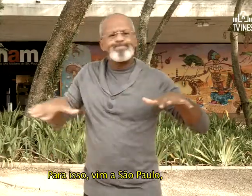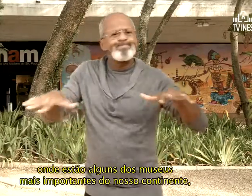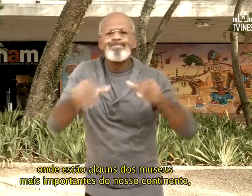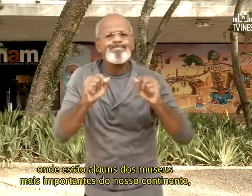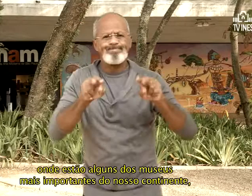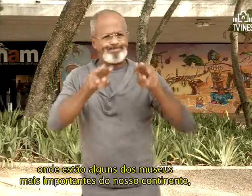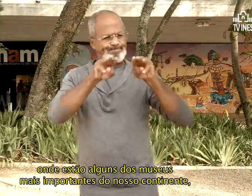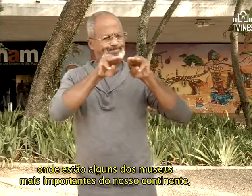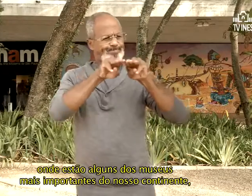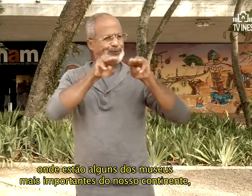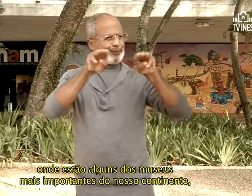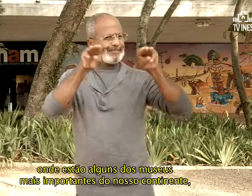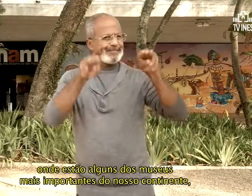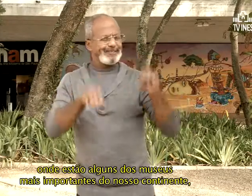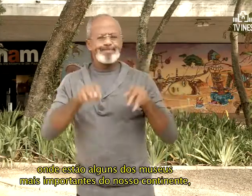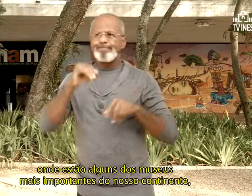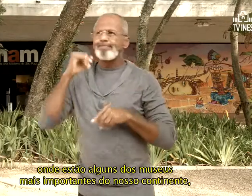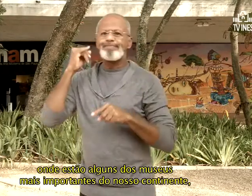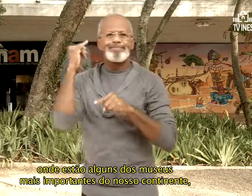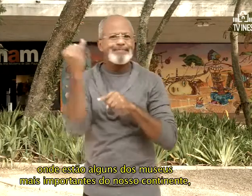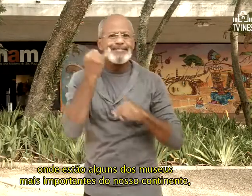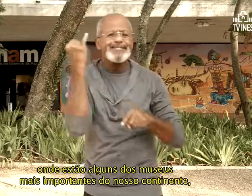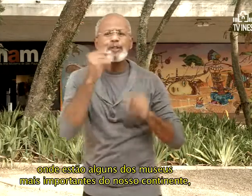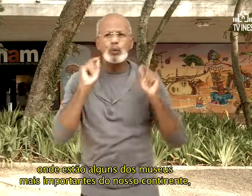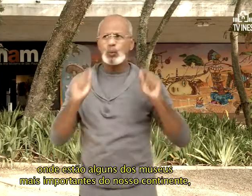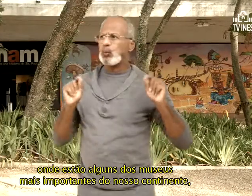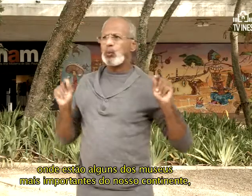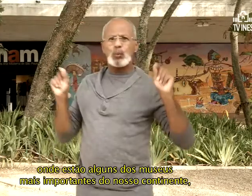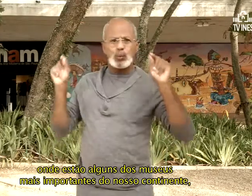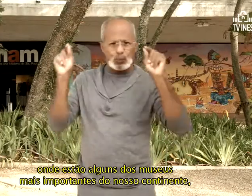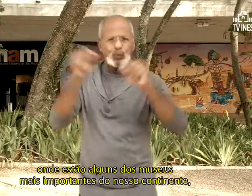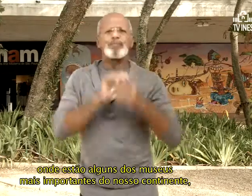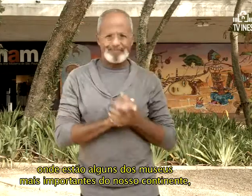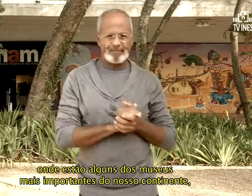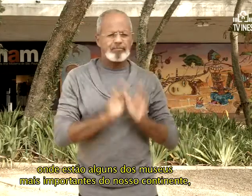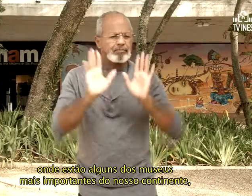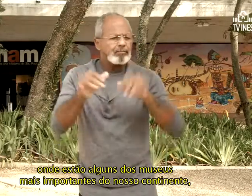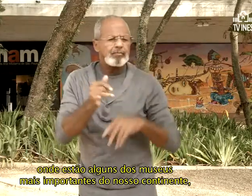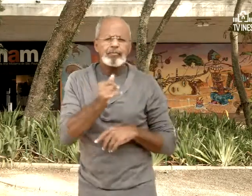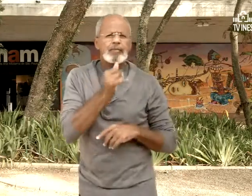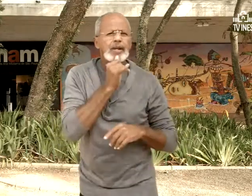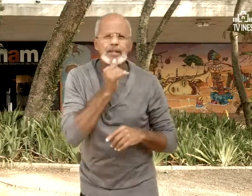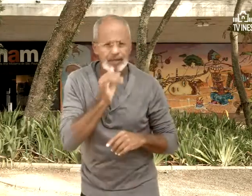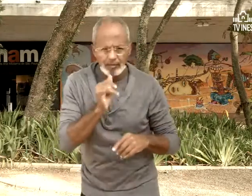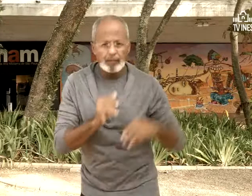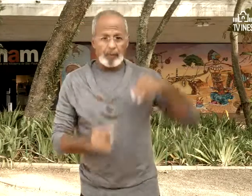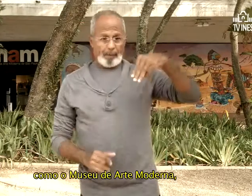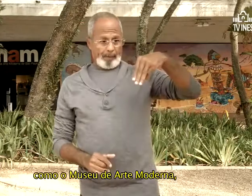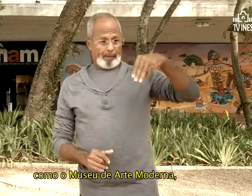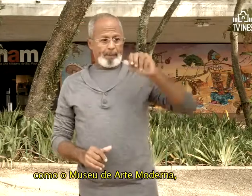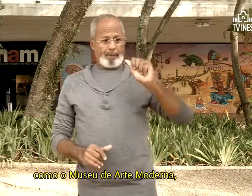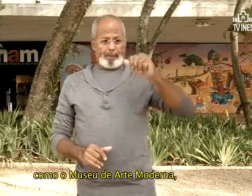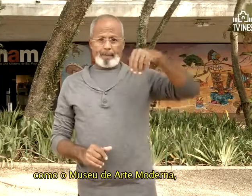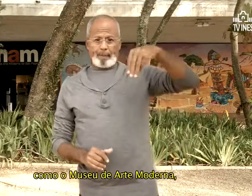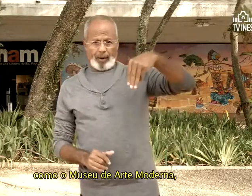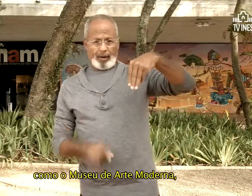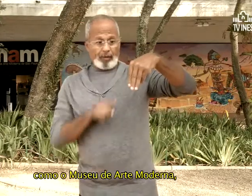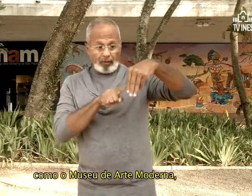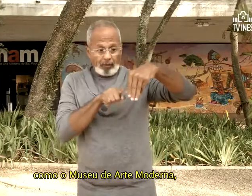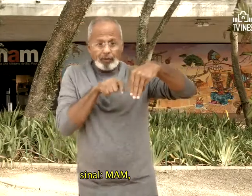onde estão alguns dos museus mais importantes do nosso continente, como o Museu de Arte Moderna,